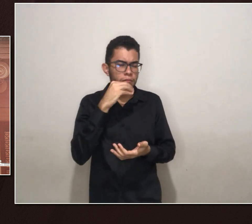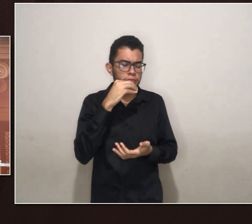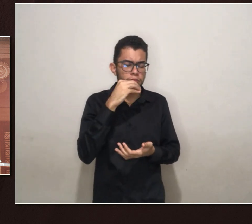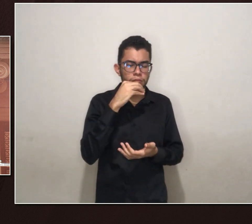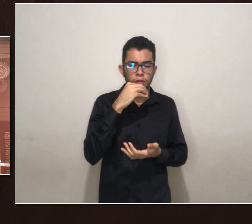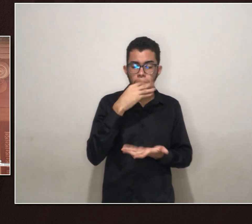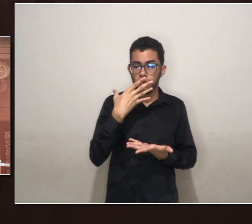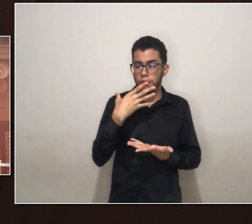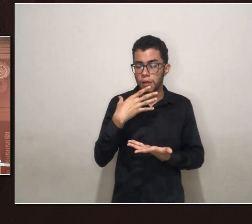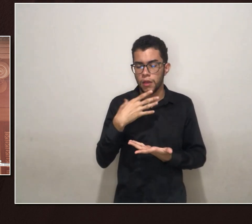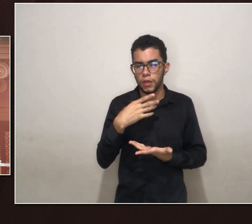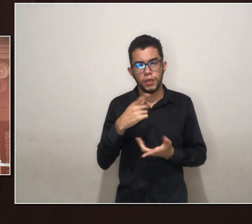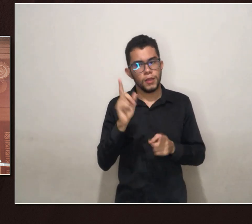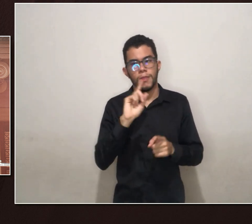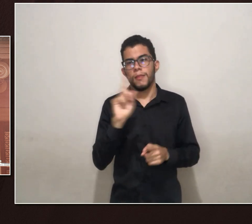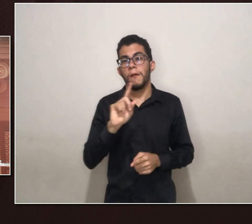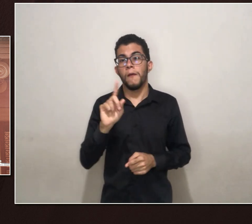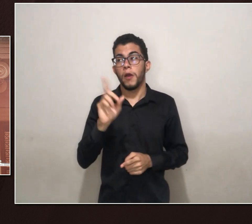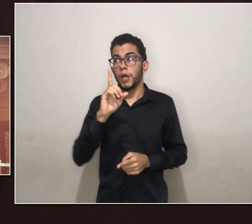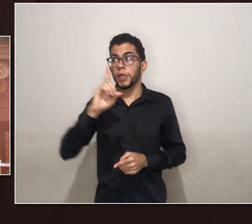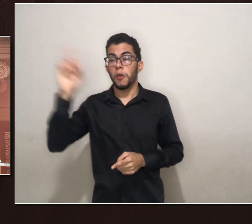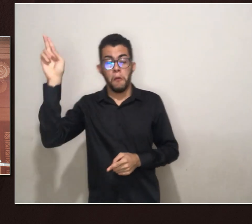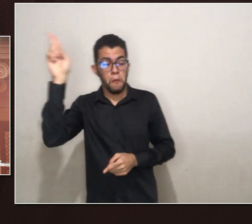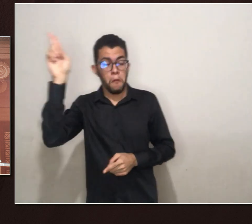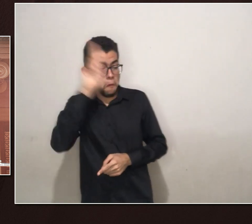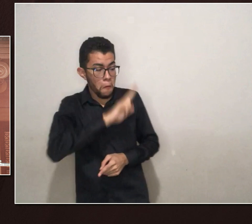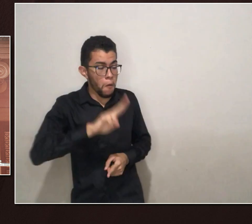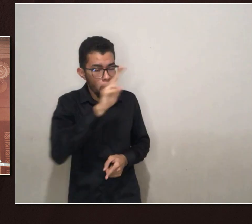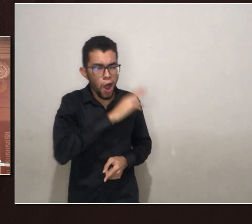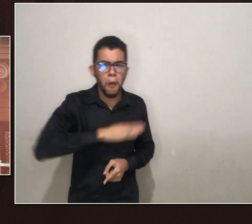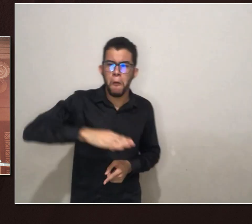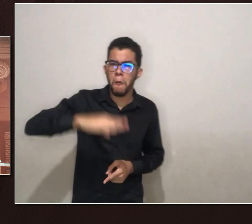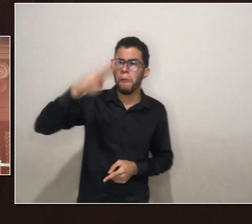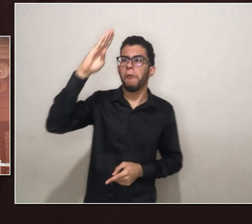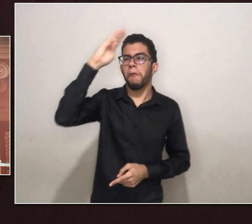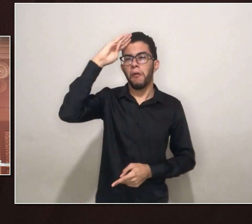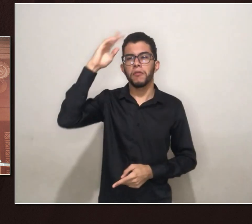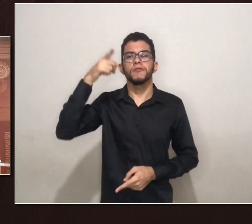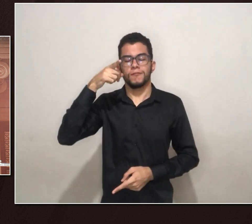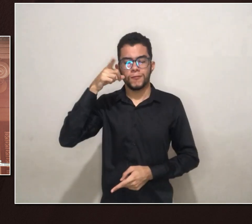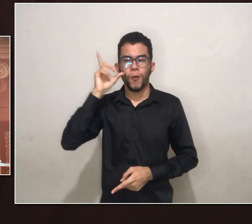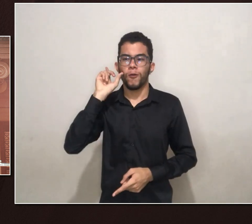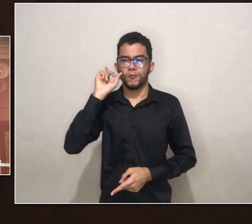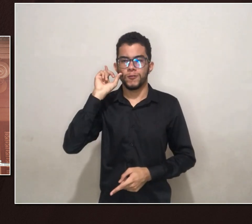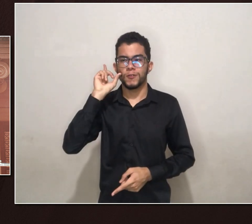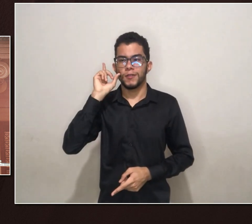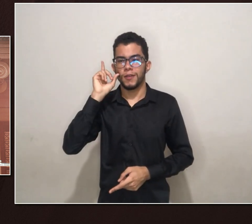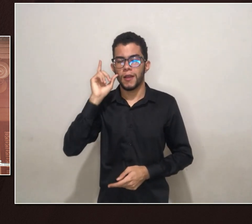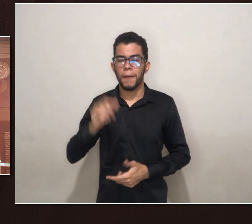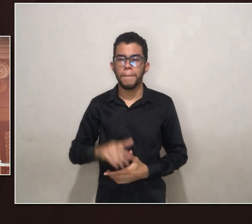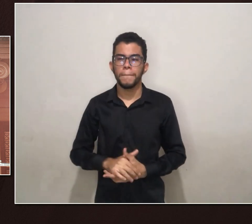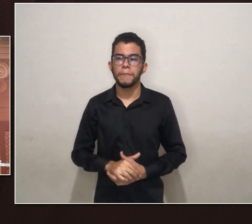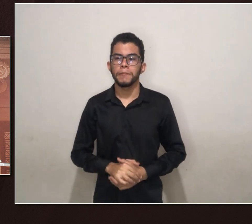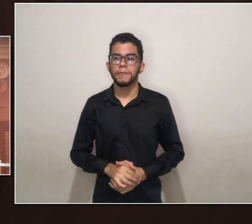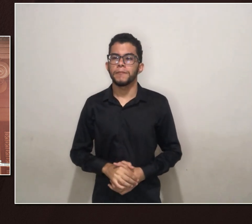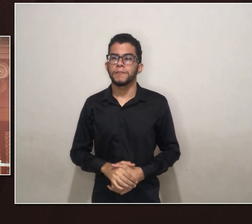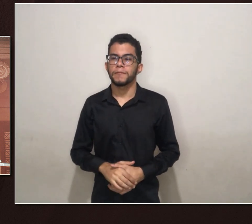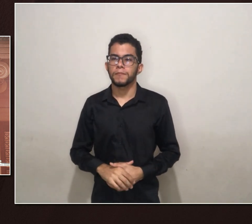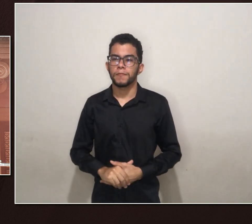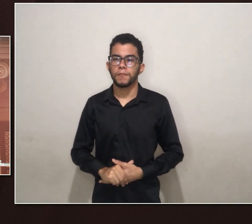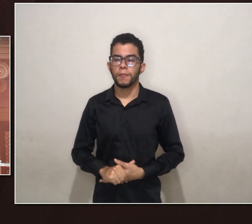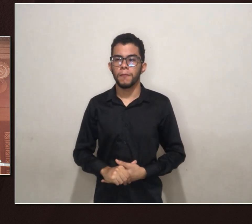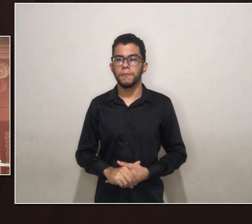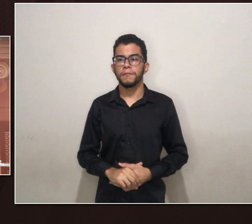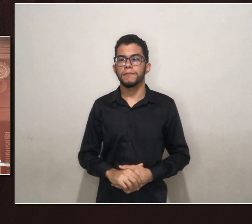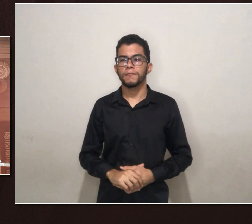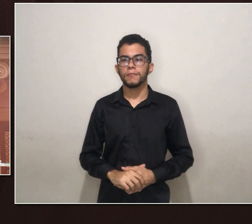o milagre, né, da aurora. As coisas estão acontecendo porque a vinda do Senhor está próxima. Bom,